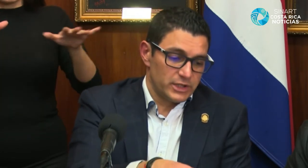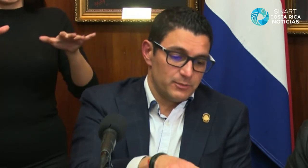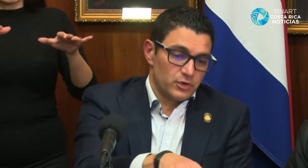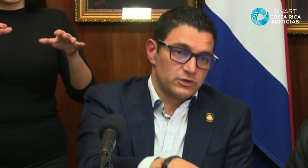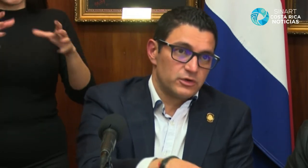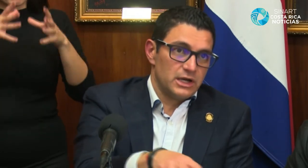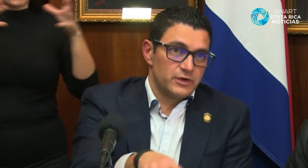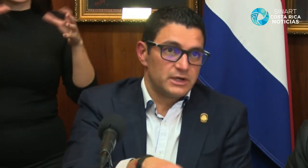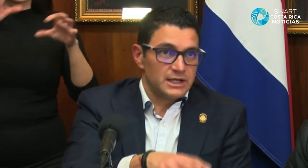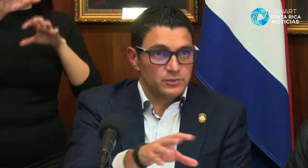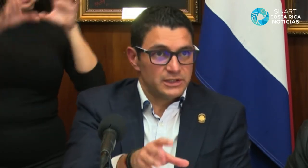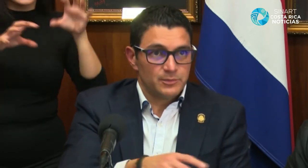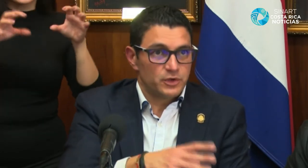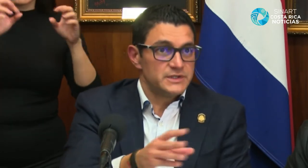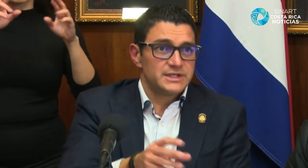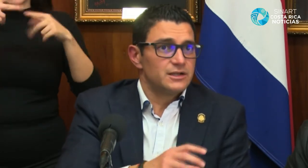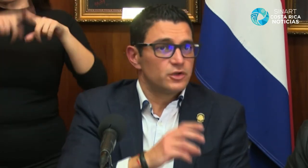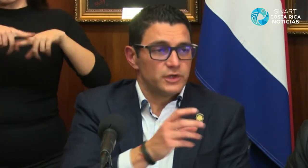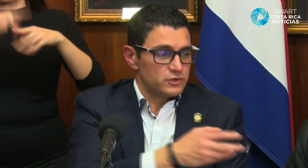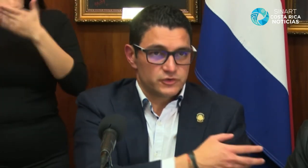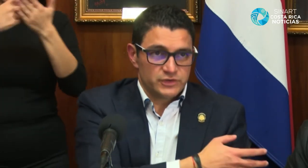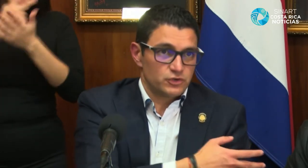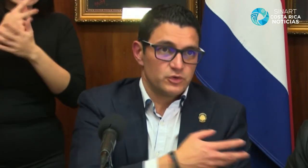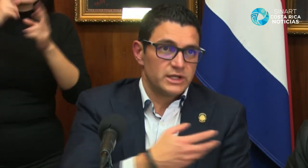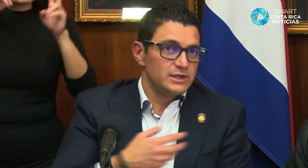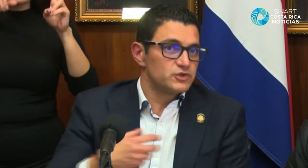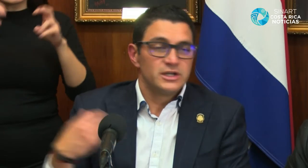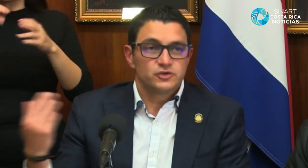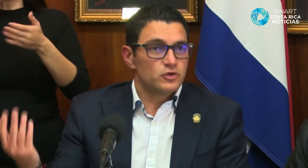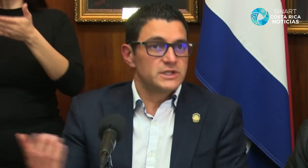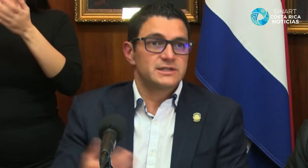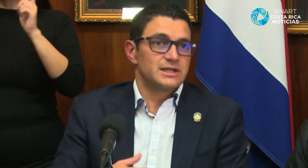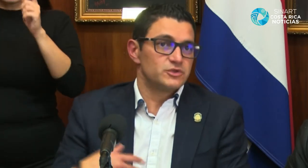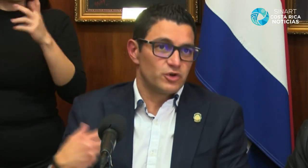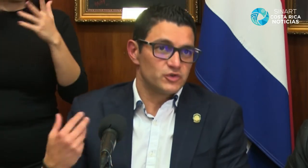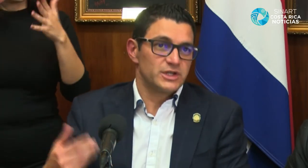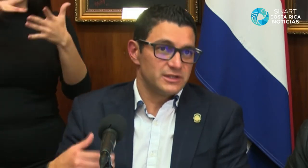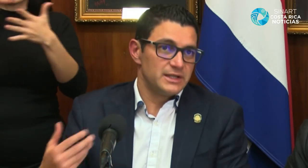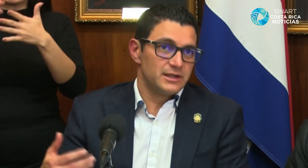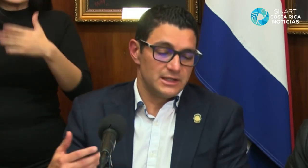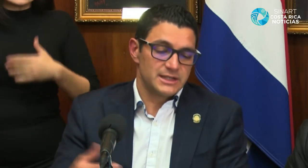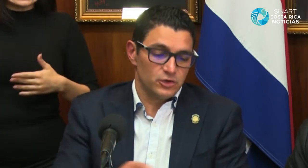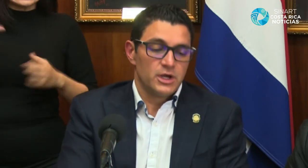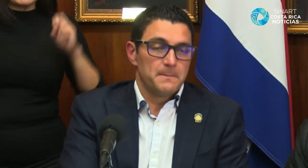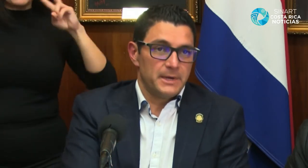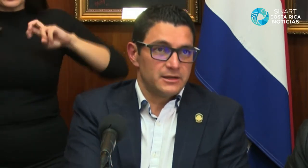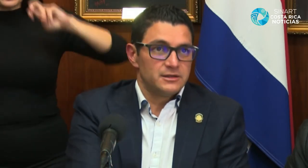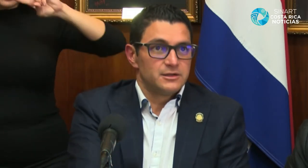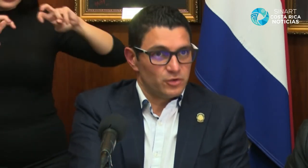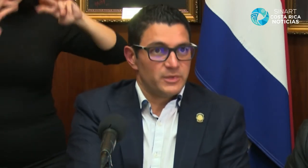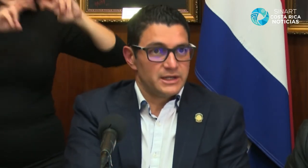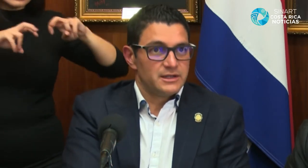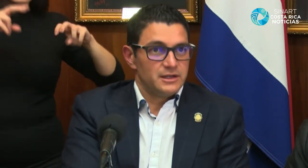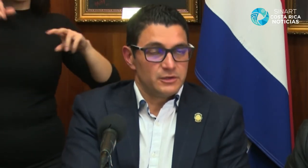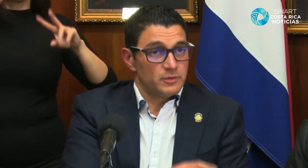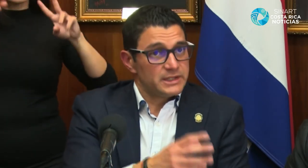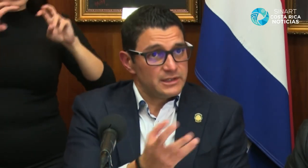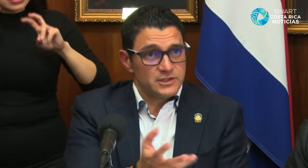nivel, por ejemplo, cantonal, regional, provincial, todo eso, los centros educativos, son cosas que estamos constantemente analizando para